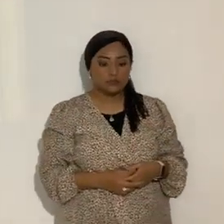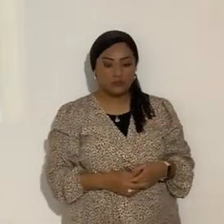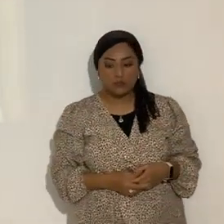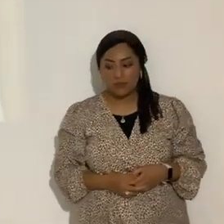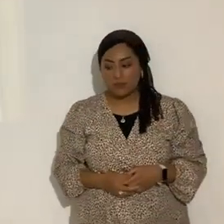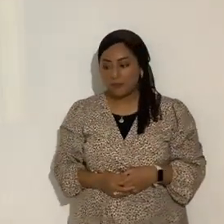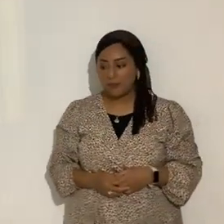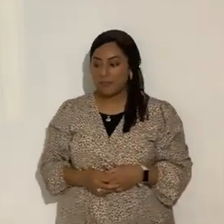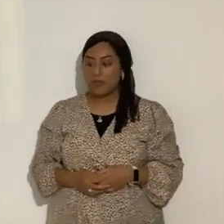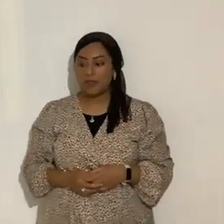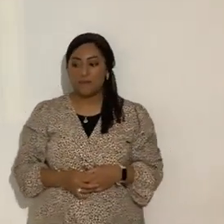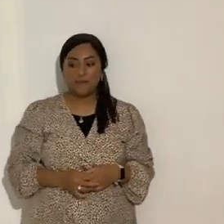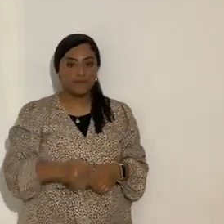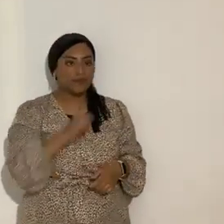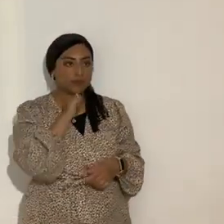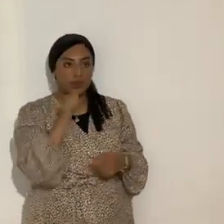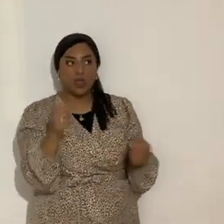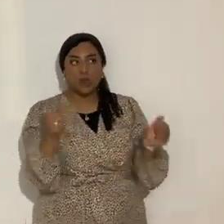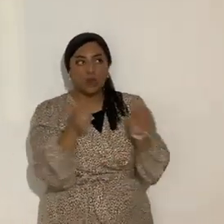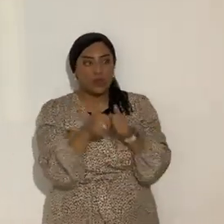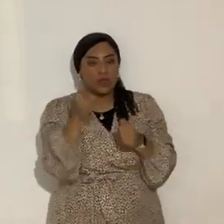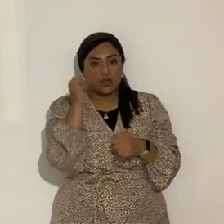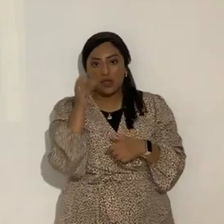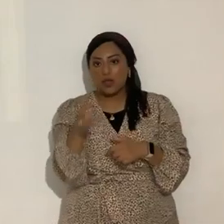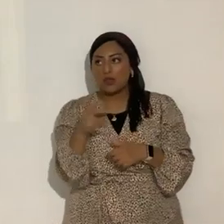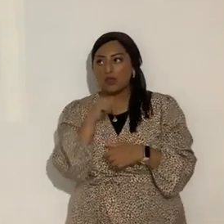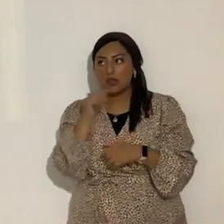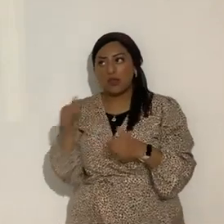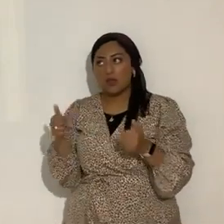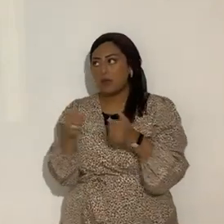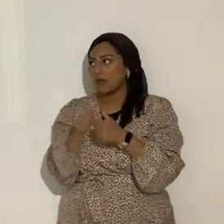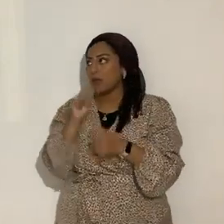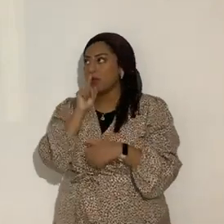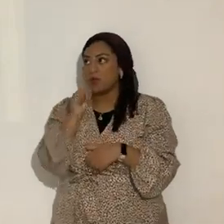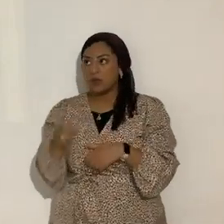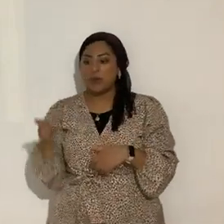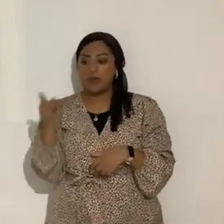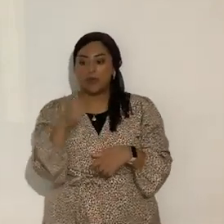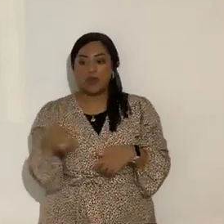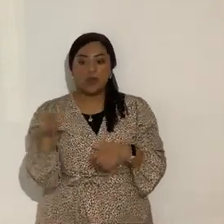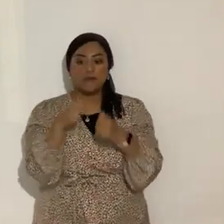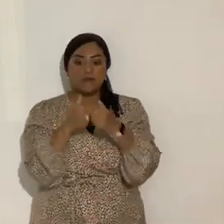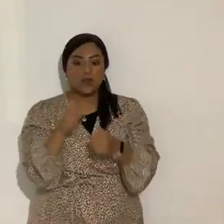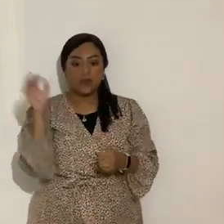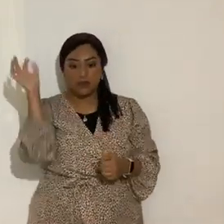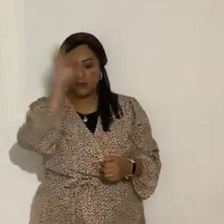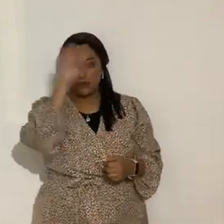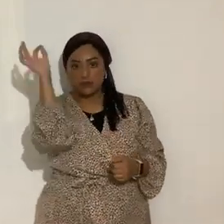porque no están en Yahshua, no están en la realidad, no están en la verdad, están en la mentira.